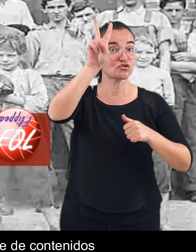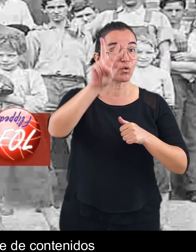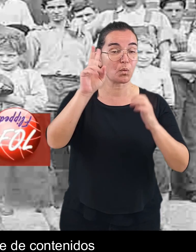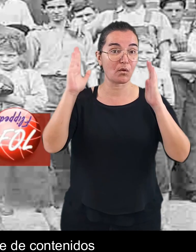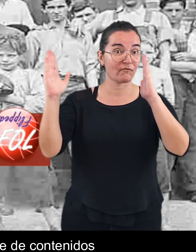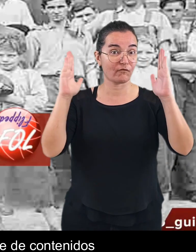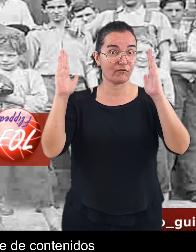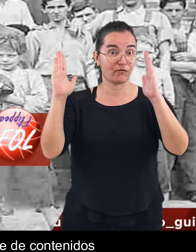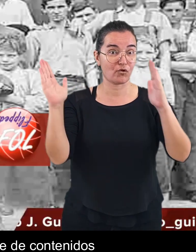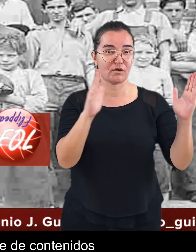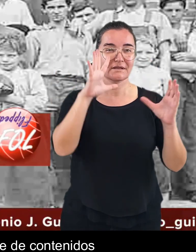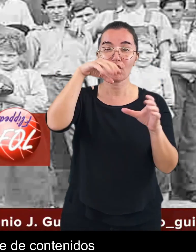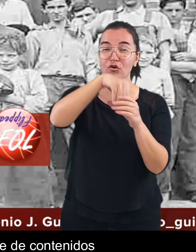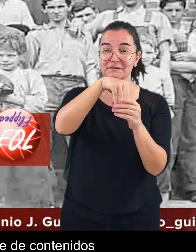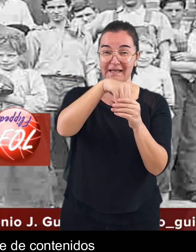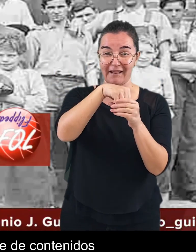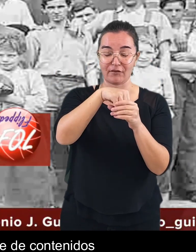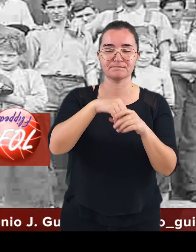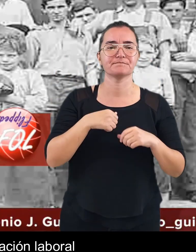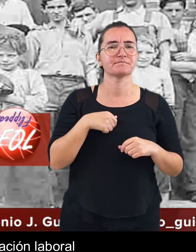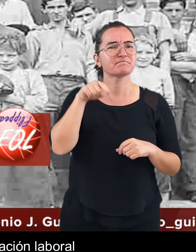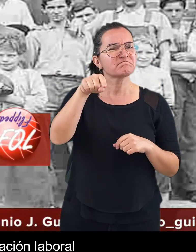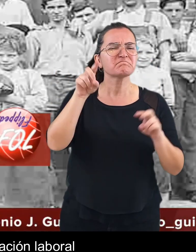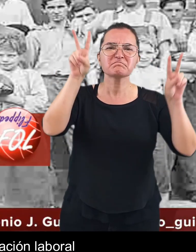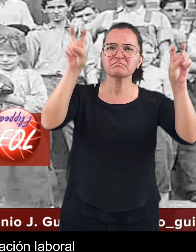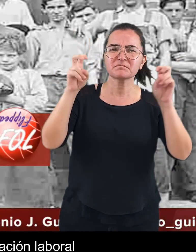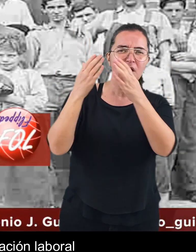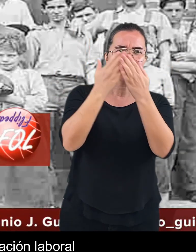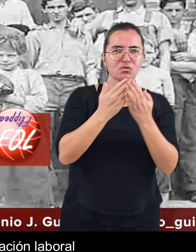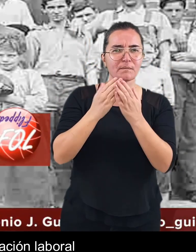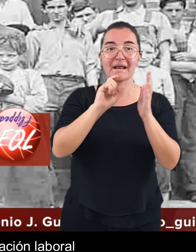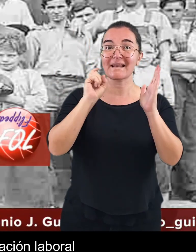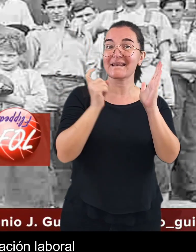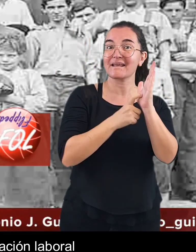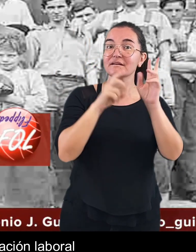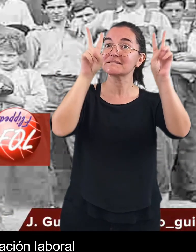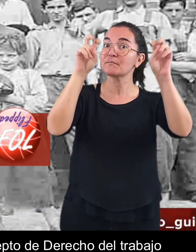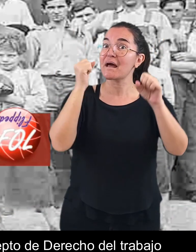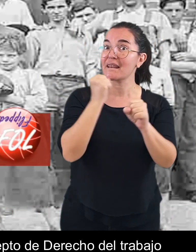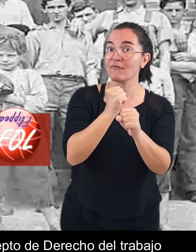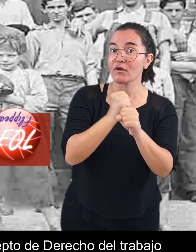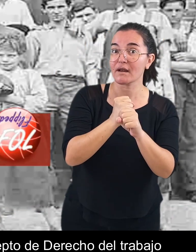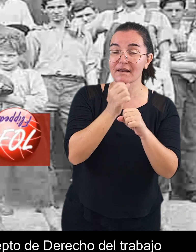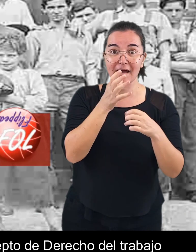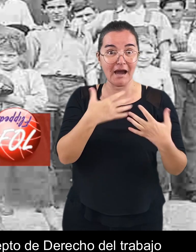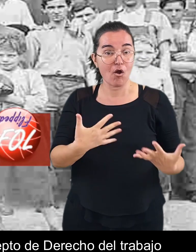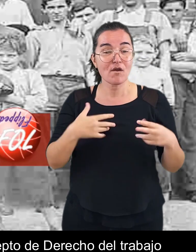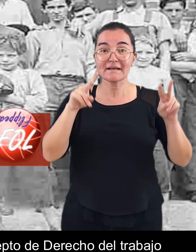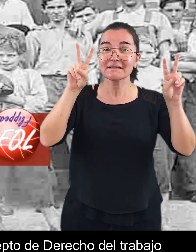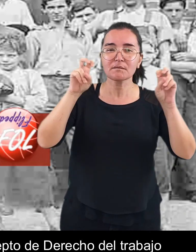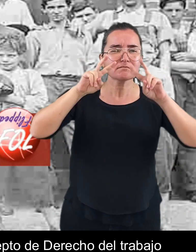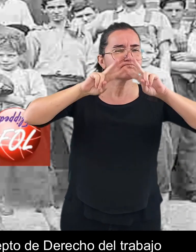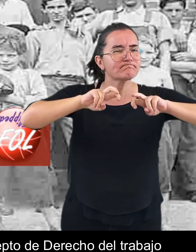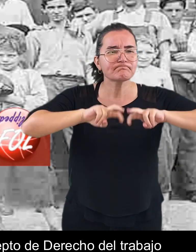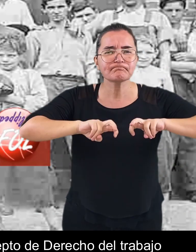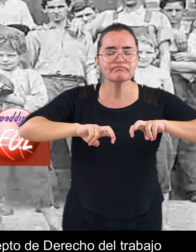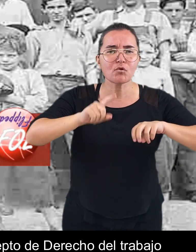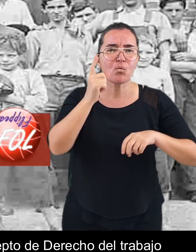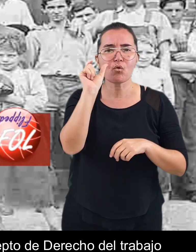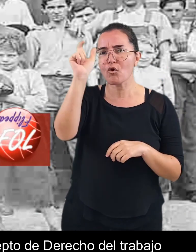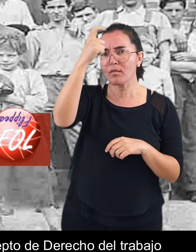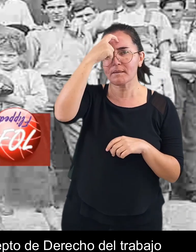Comenzamos el segundo bloque de contenidos, en el que estudiaremos legislación laboral. En el presente tema analizaremos